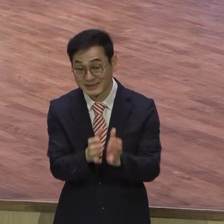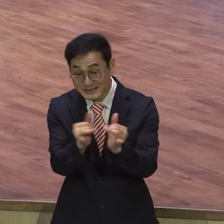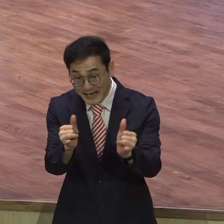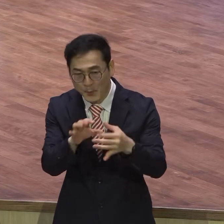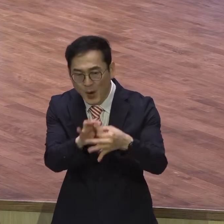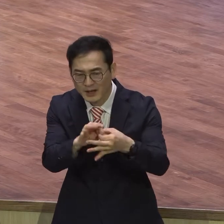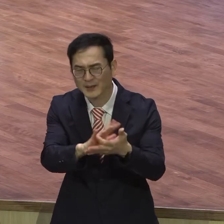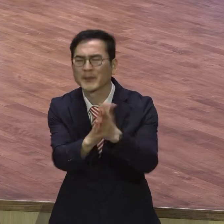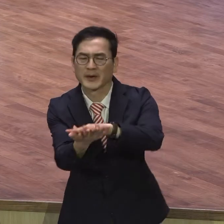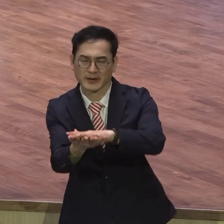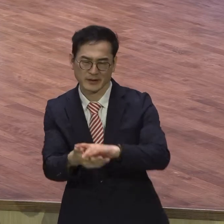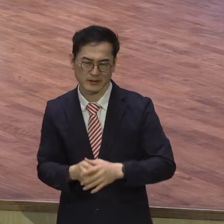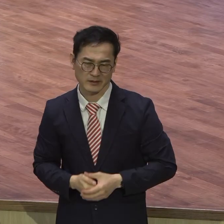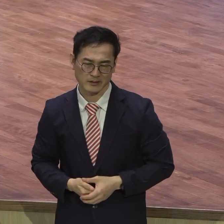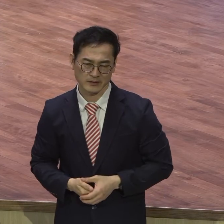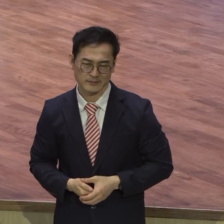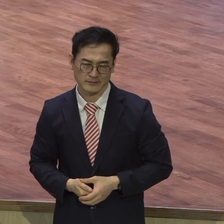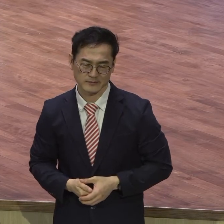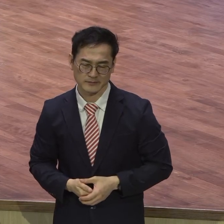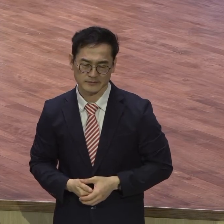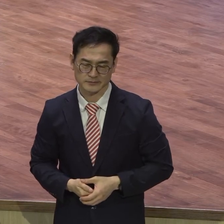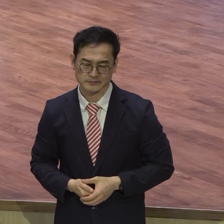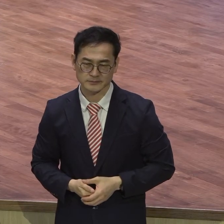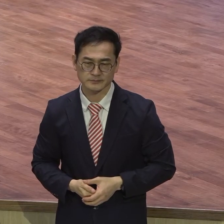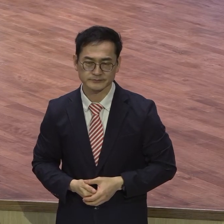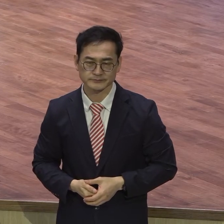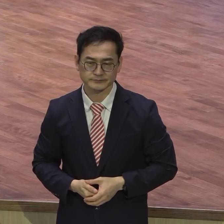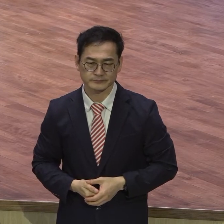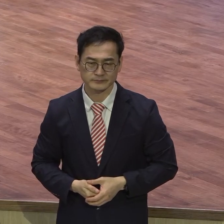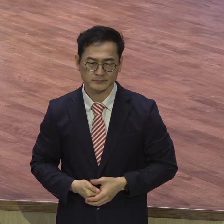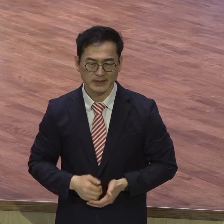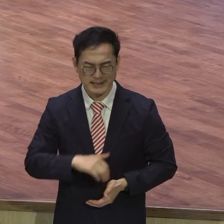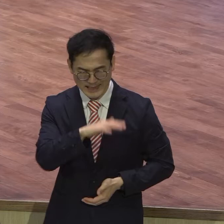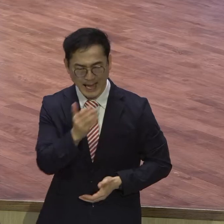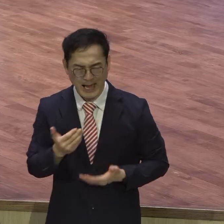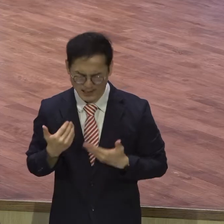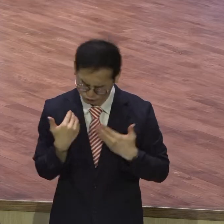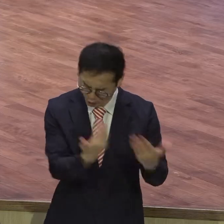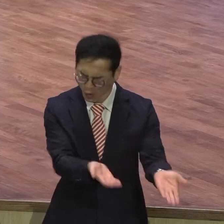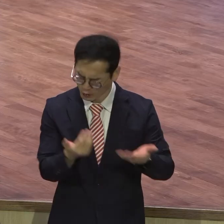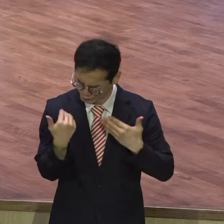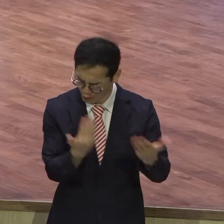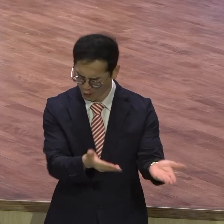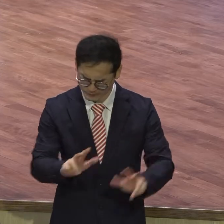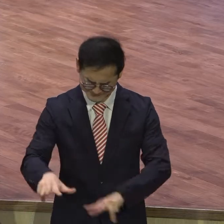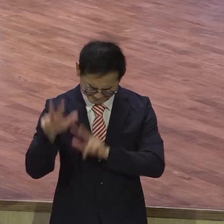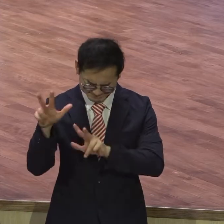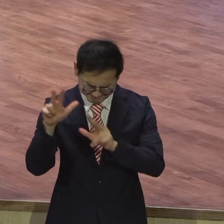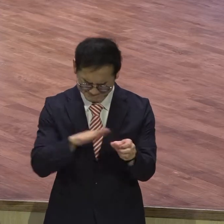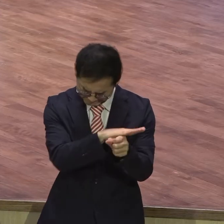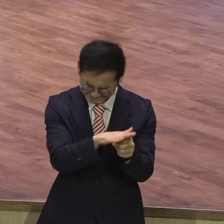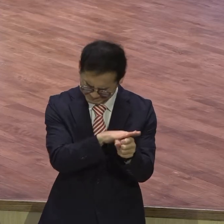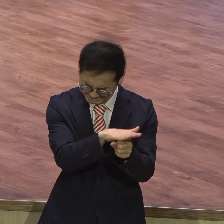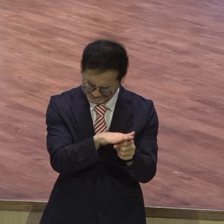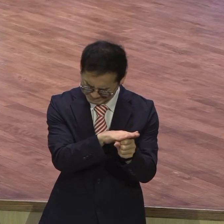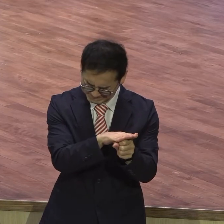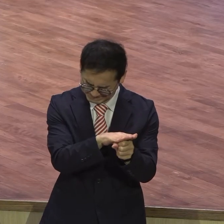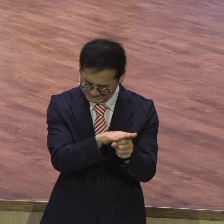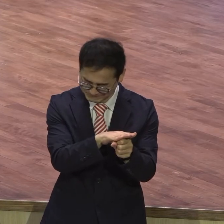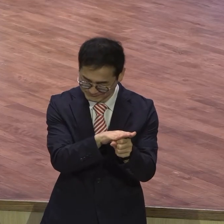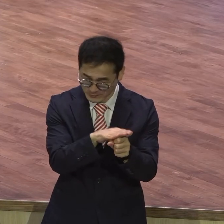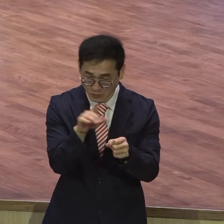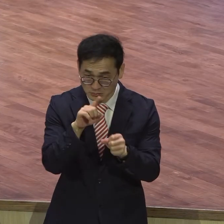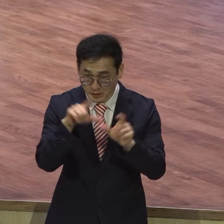그렇게 간설계 다 내줄 것 같이 그렇게 그야말로 잘하던 사람이 어느